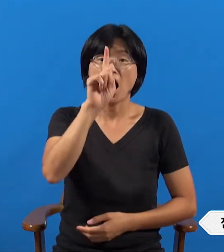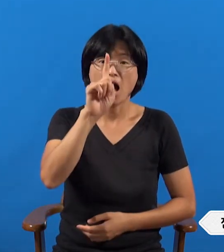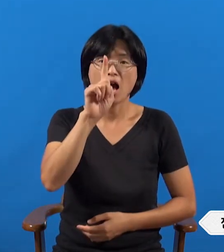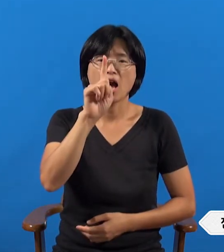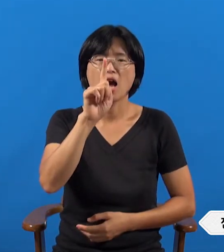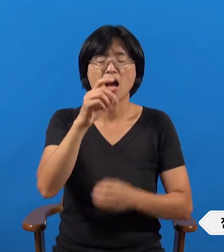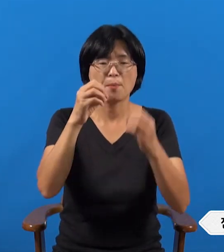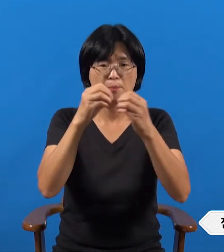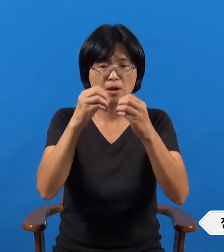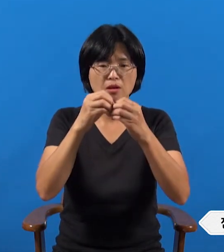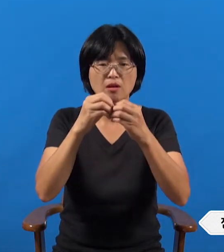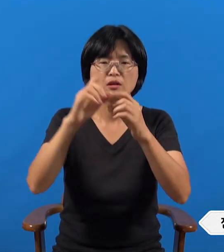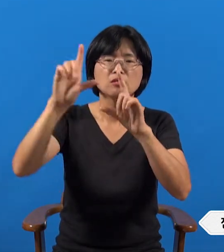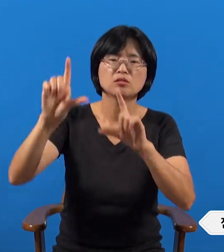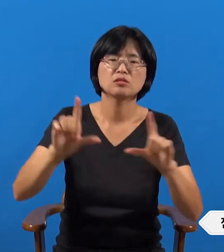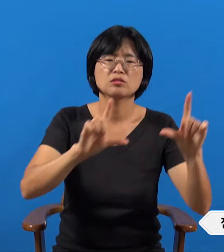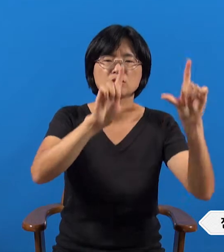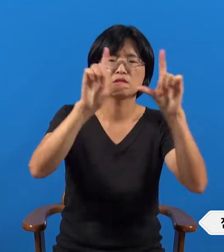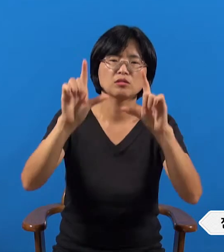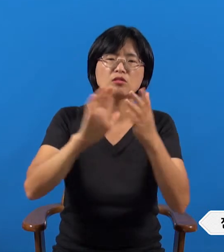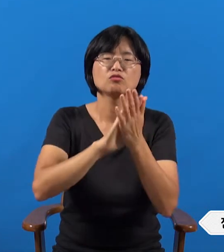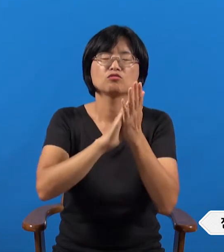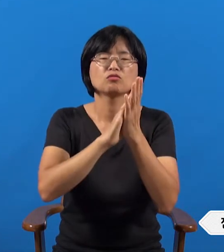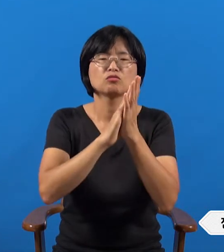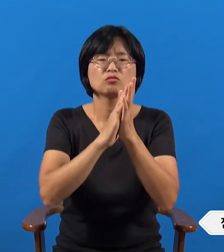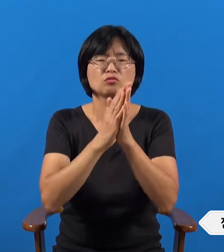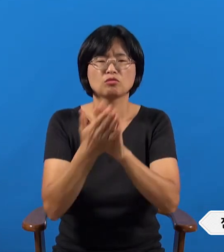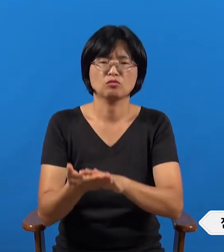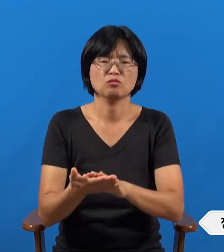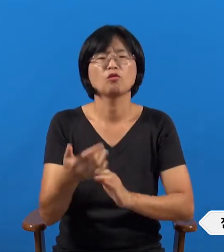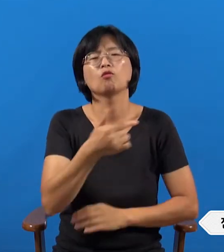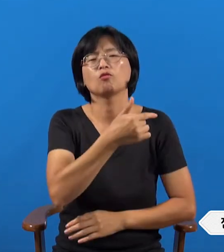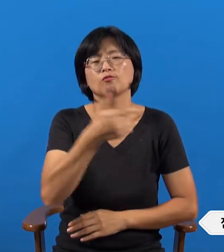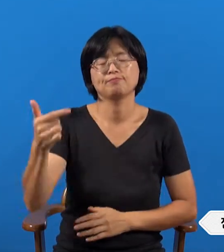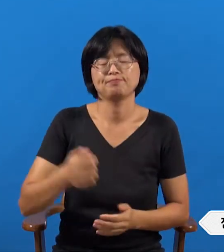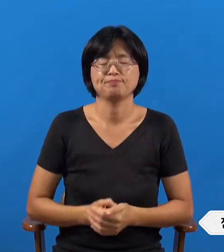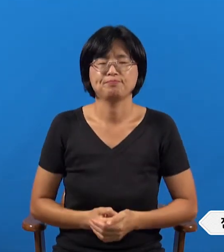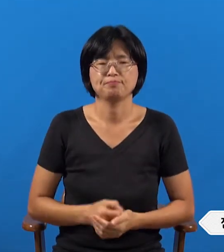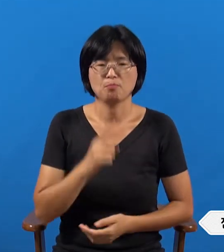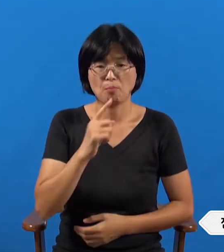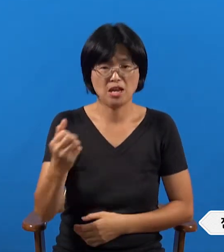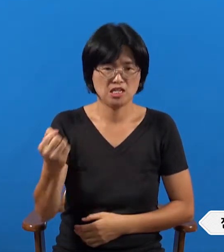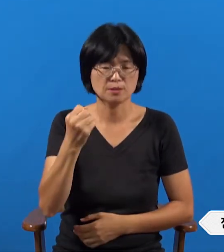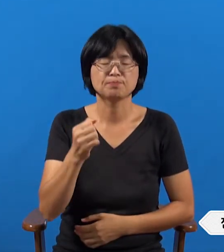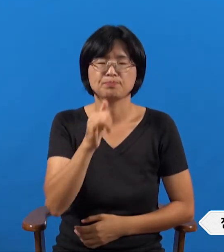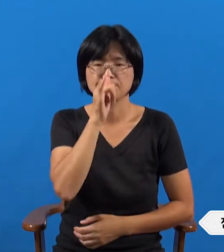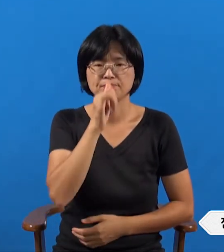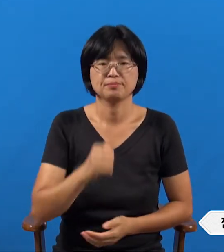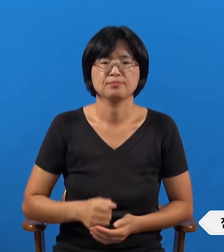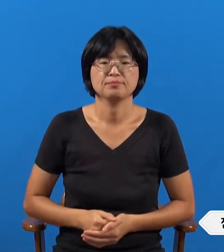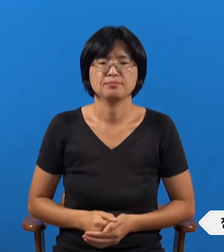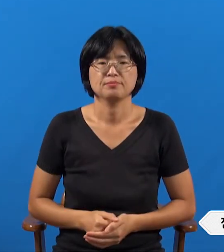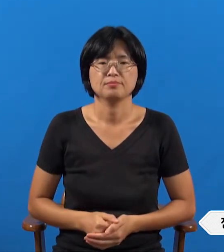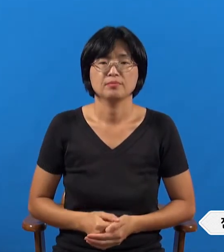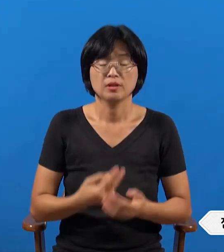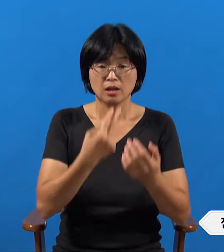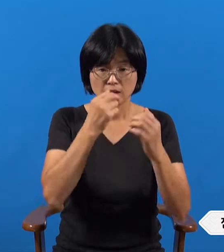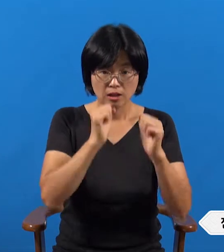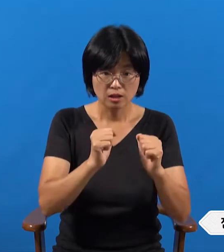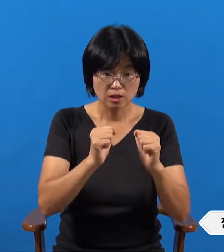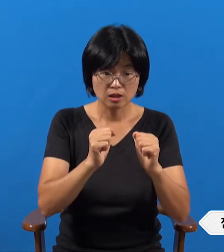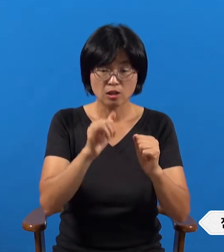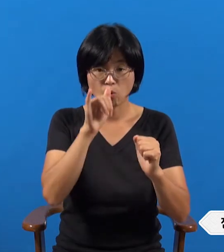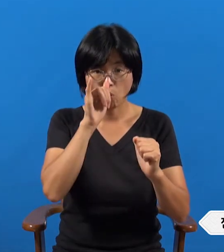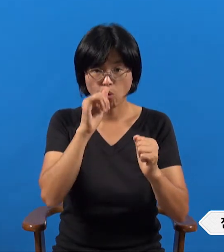말 한마디가 우리 삶 가운데 얼마나 큰 변화를 가져오는지. 말에 힘이 있습니다.